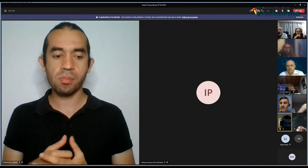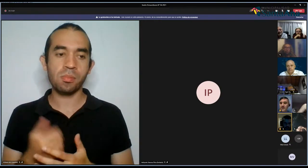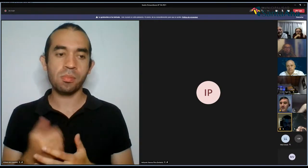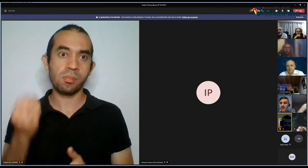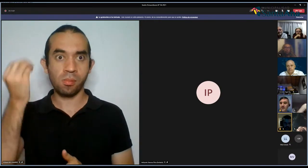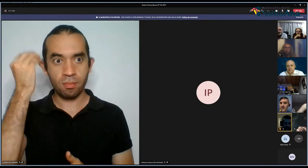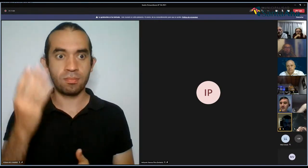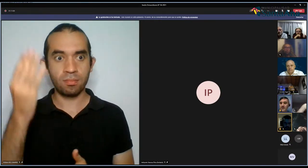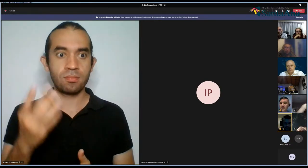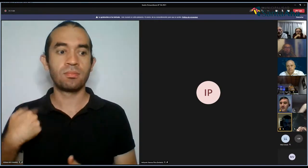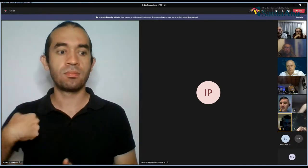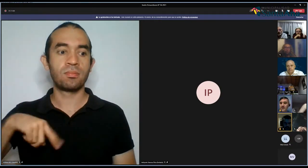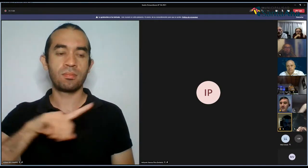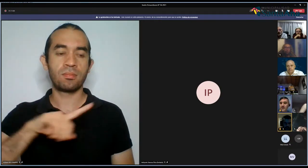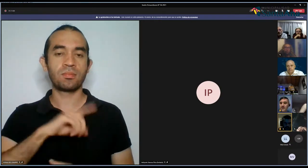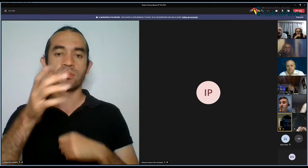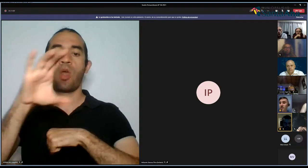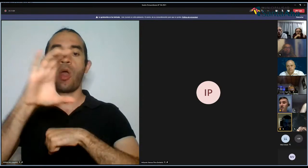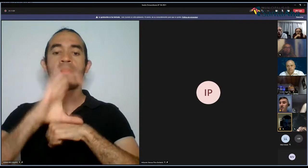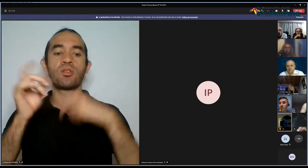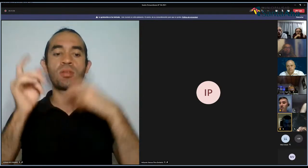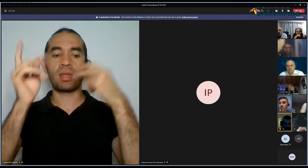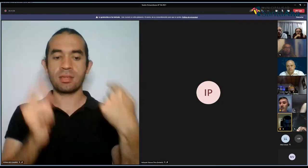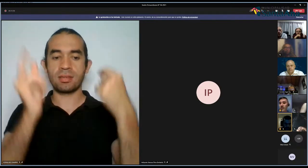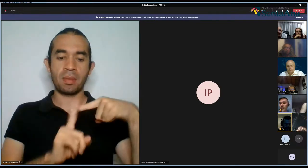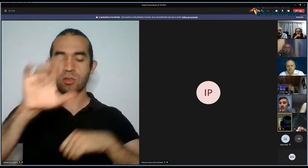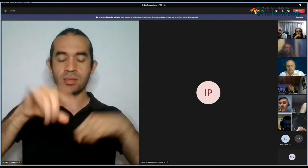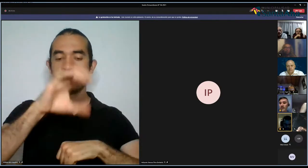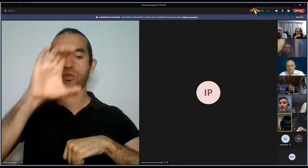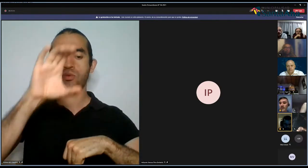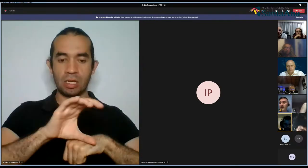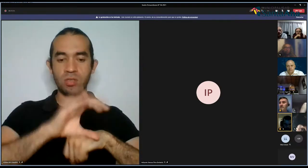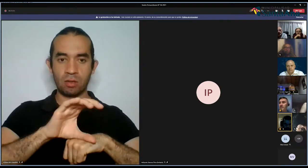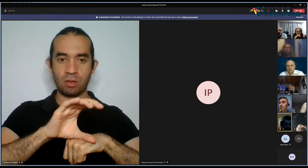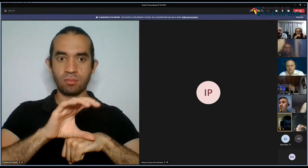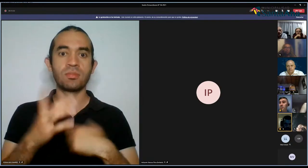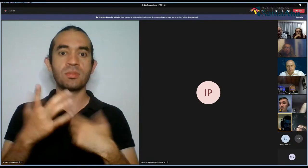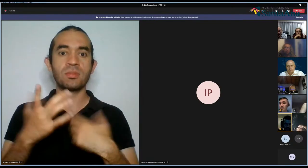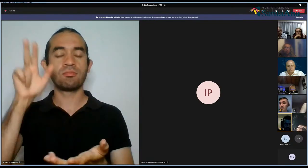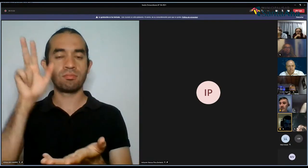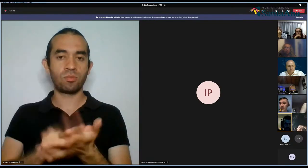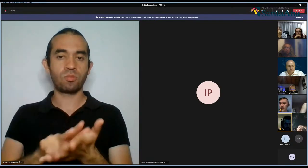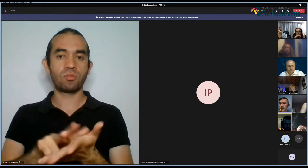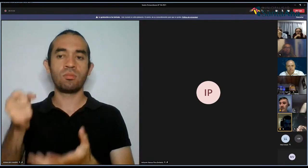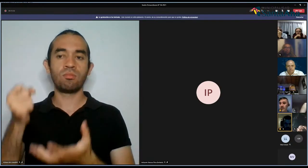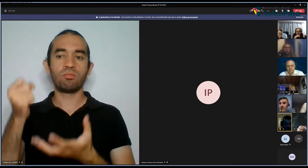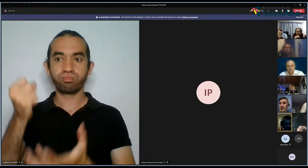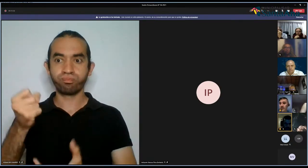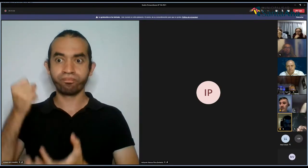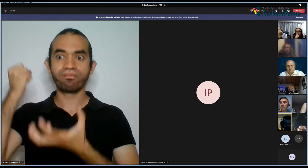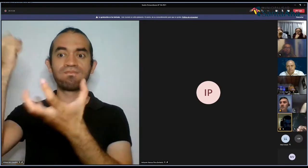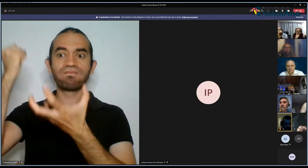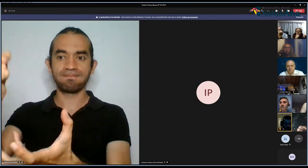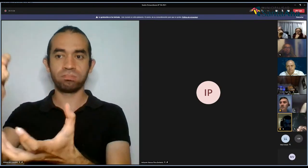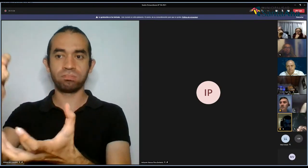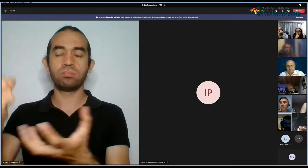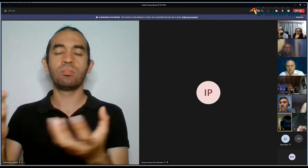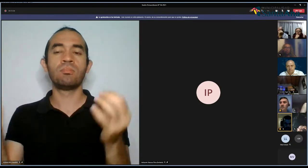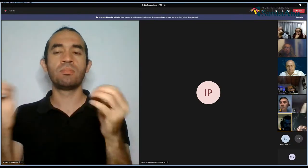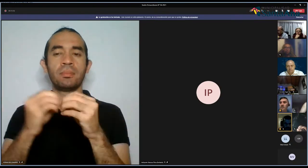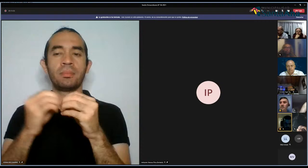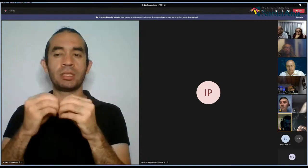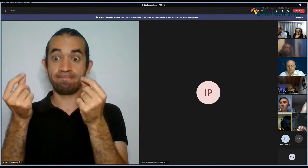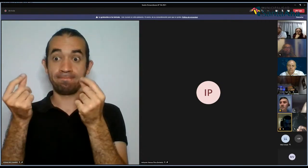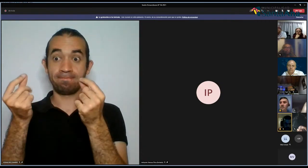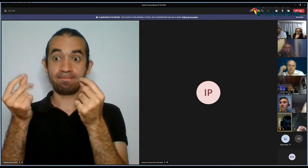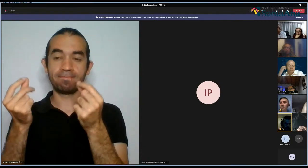en comisión de hacienda y este consejo aprobó y darle presupuesto importante para que tenga mayores recursos no sólo para